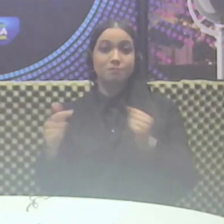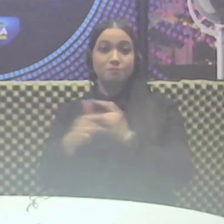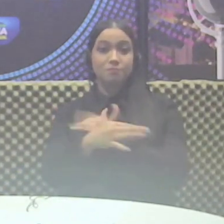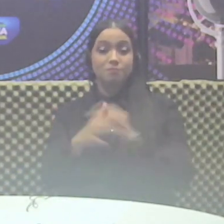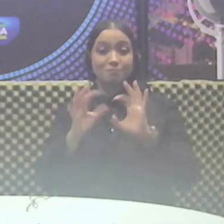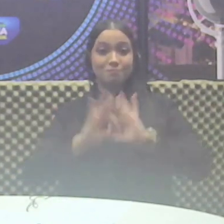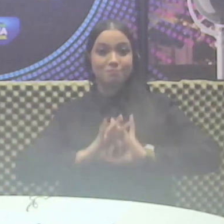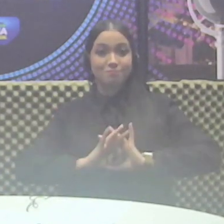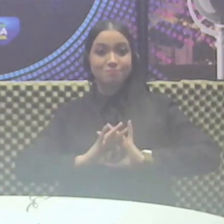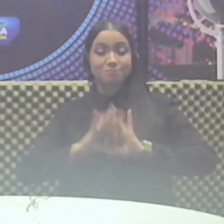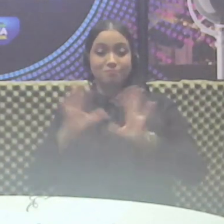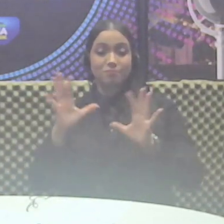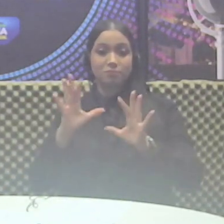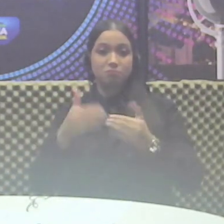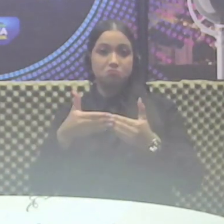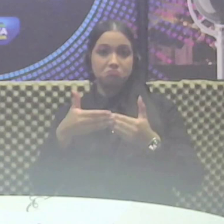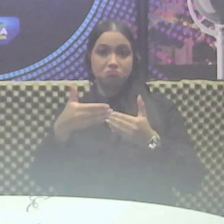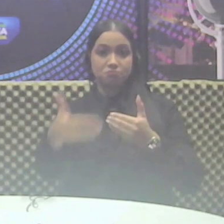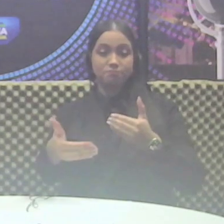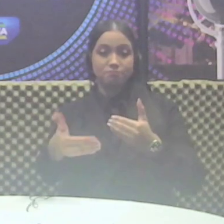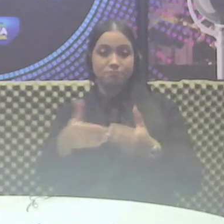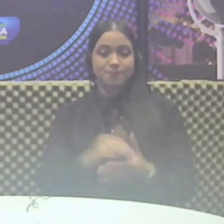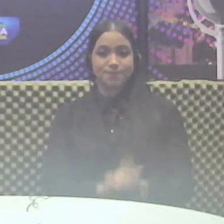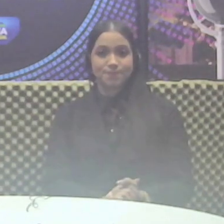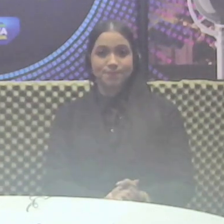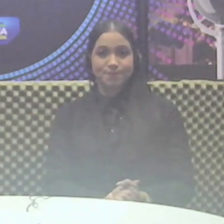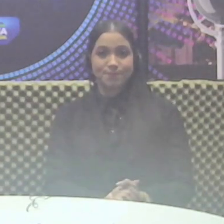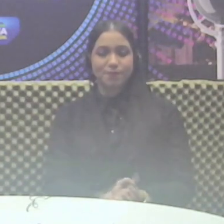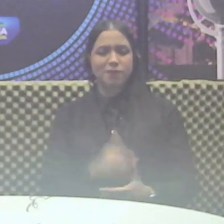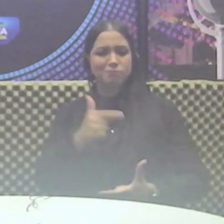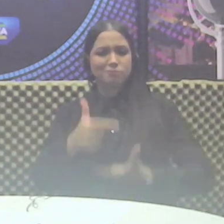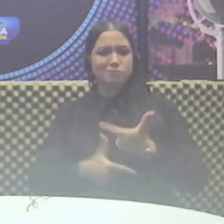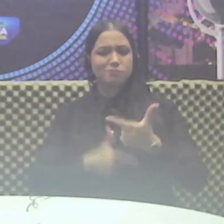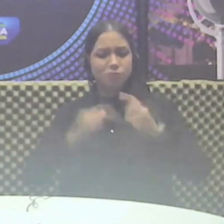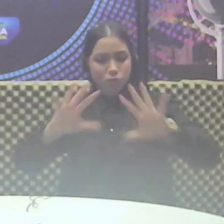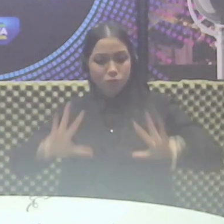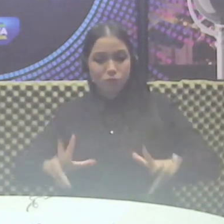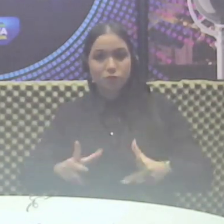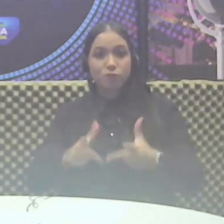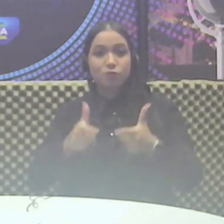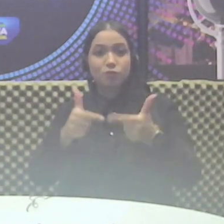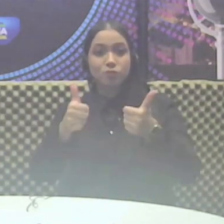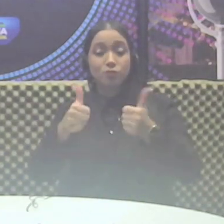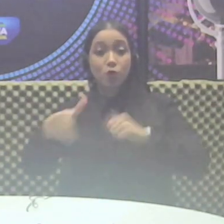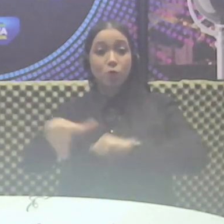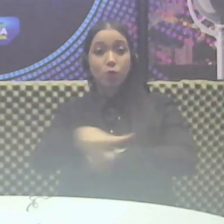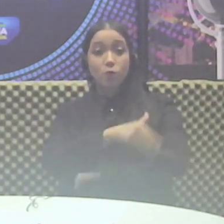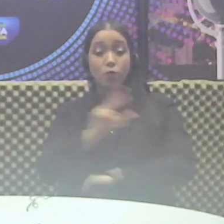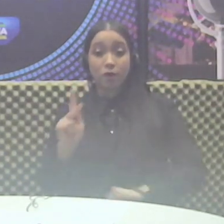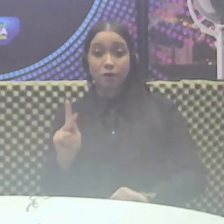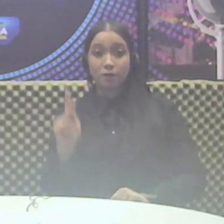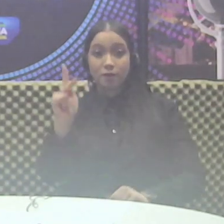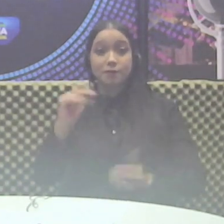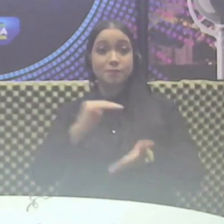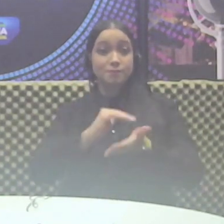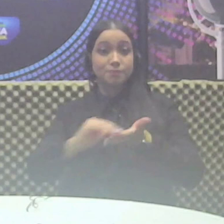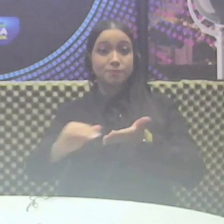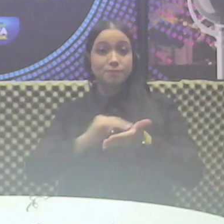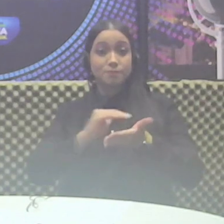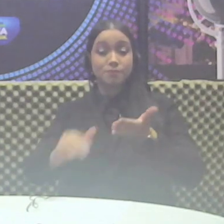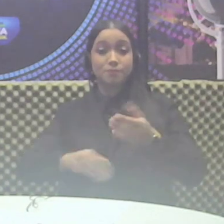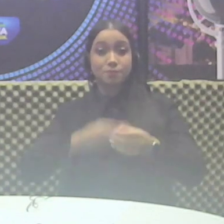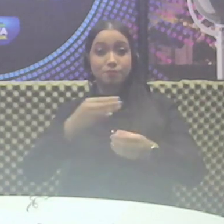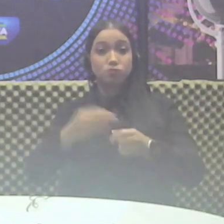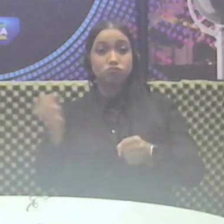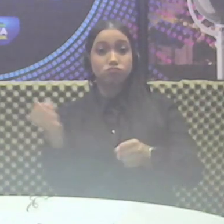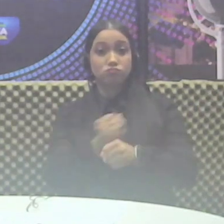seja liberado no local nos próximos dias. Os serviços de recuperação feitos na Avenida K, pelas Secretarias Municipais